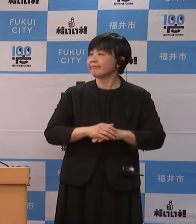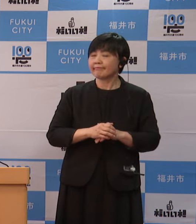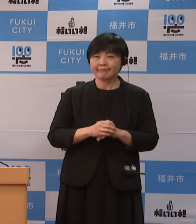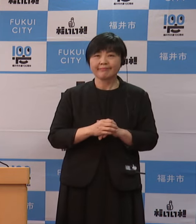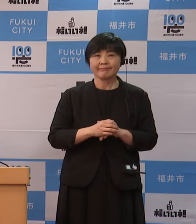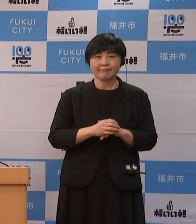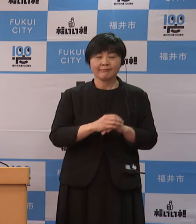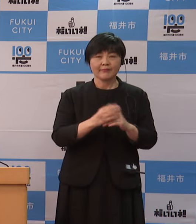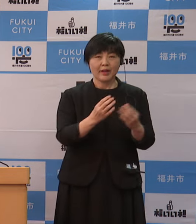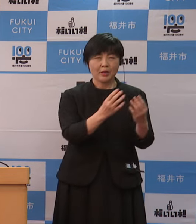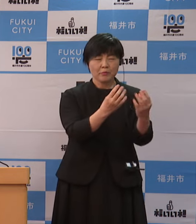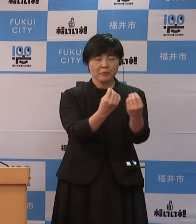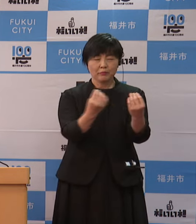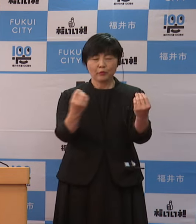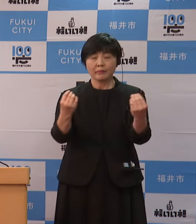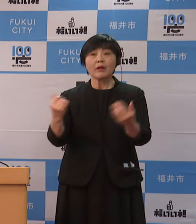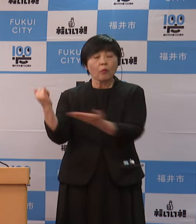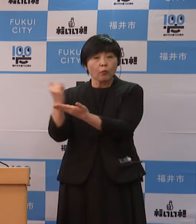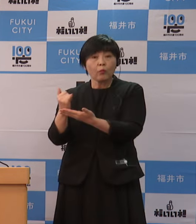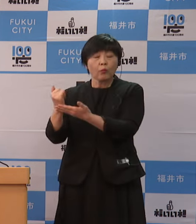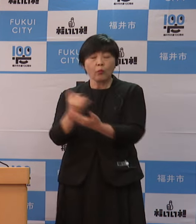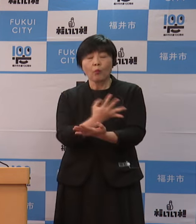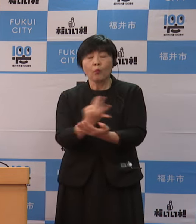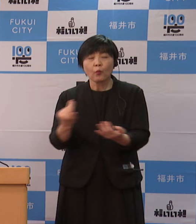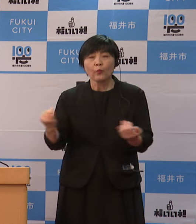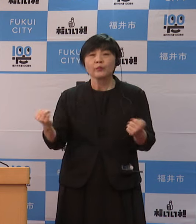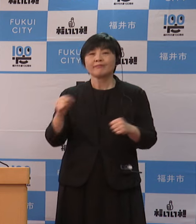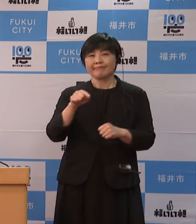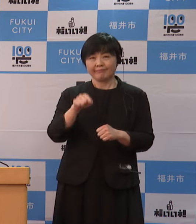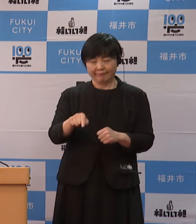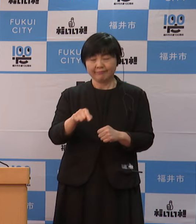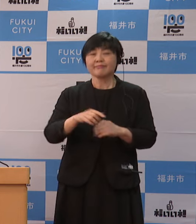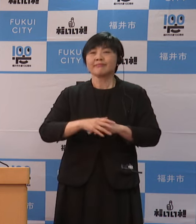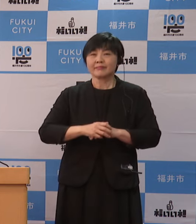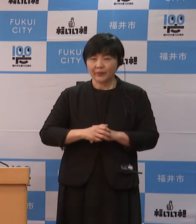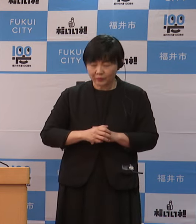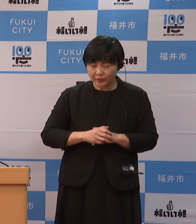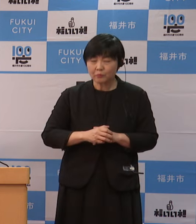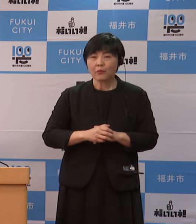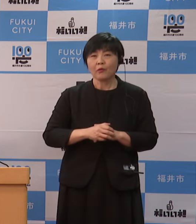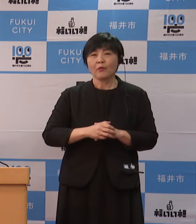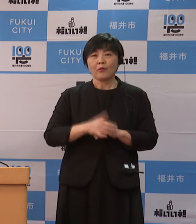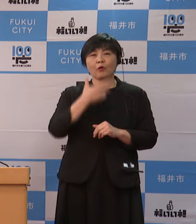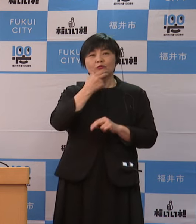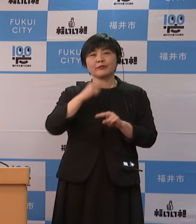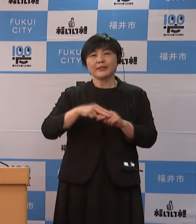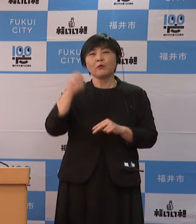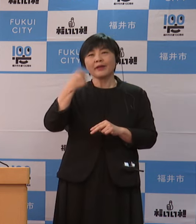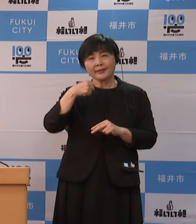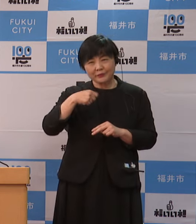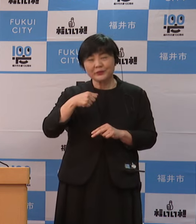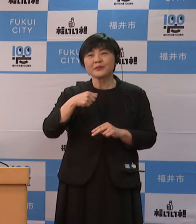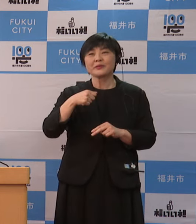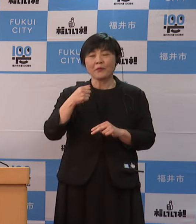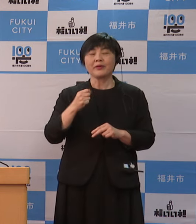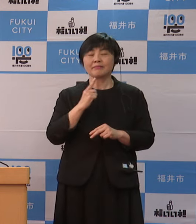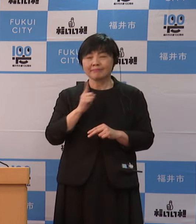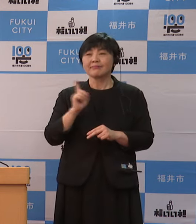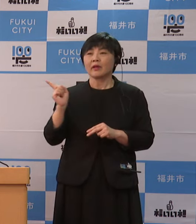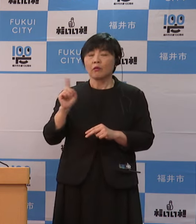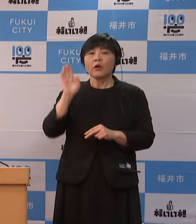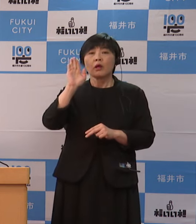灯屋もかなりのお客様もいらっしゃいますので、これまた一つの大きな夏の風物としてですね、これからもしっかり